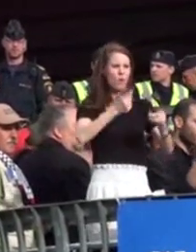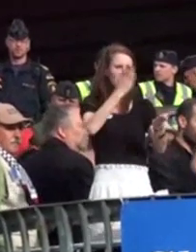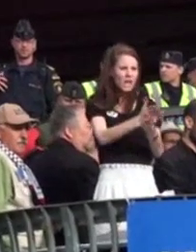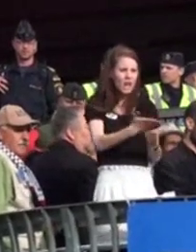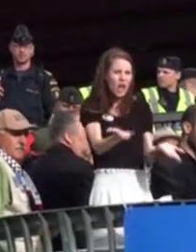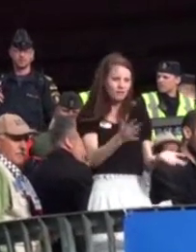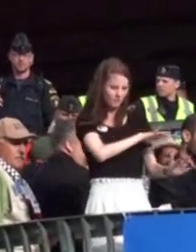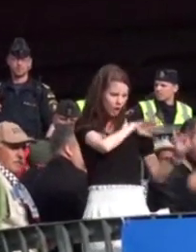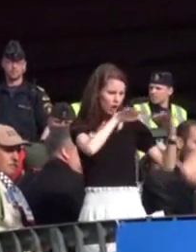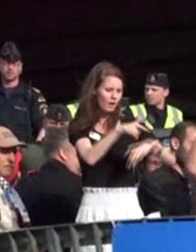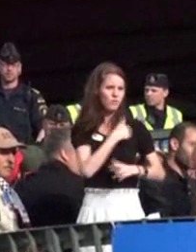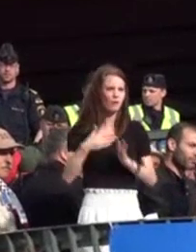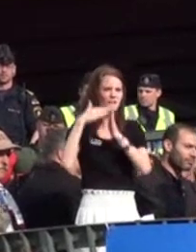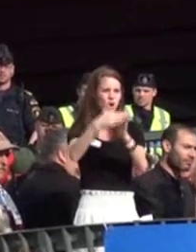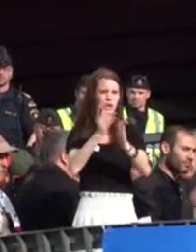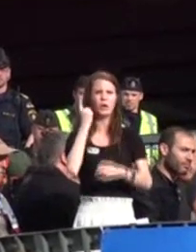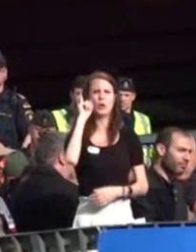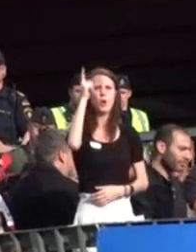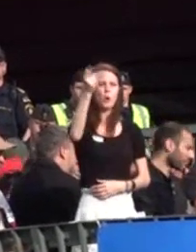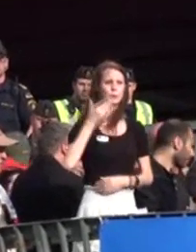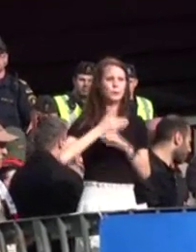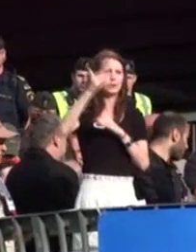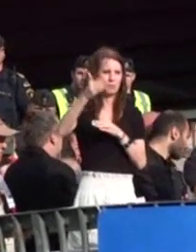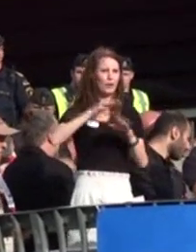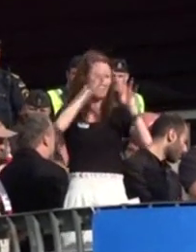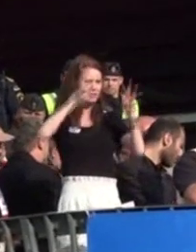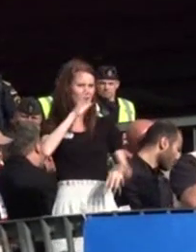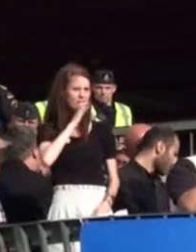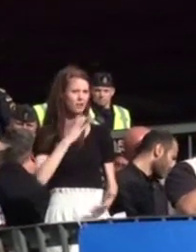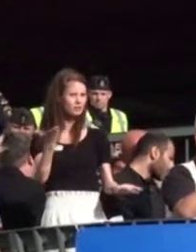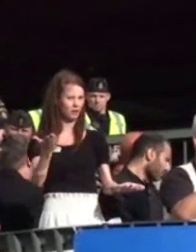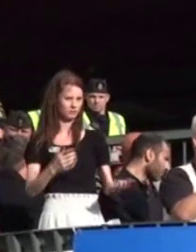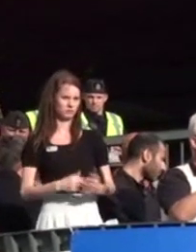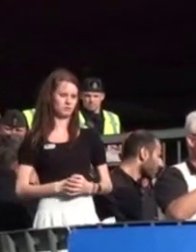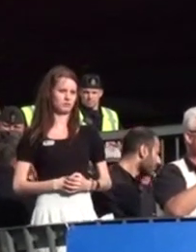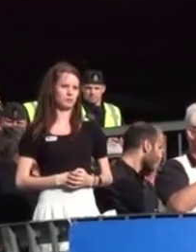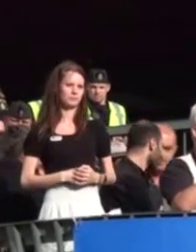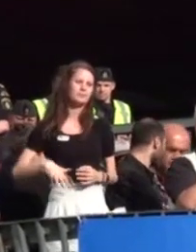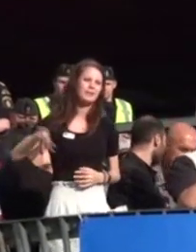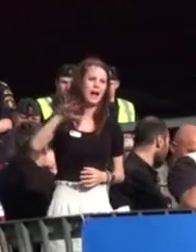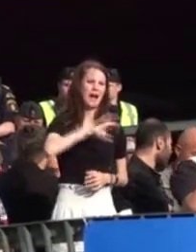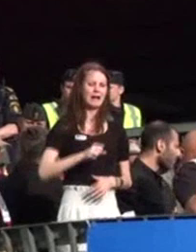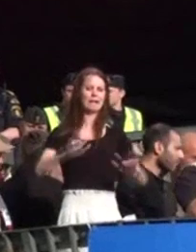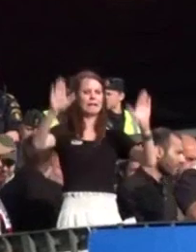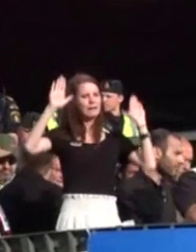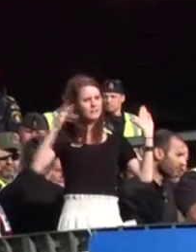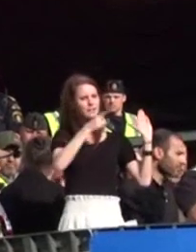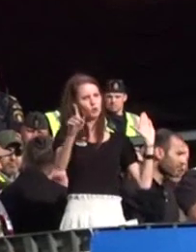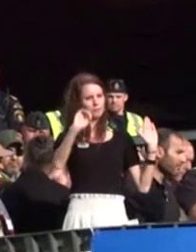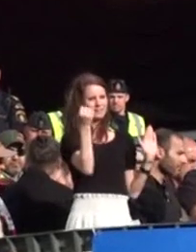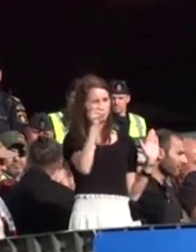bordade vårt fartyg långt ute på internationellt vatten. Allt heder till dem.